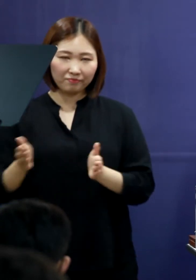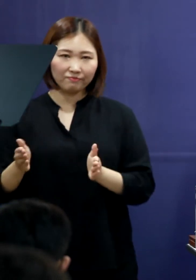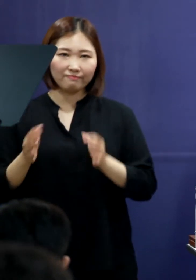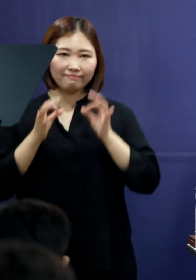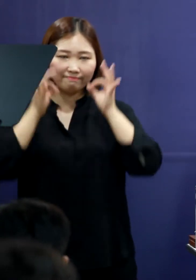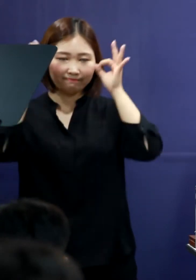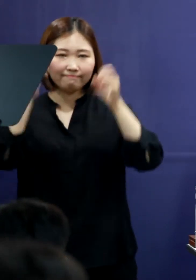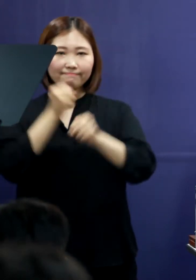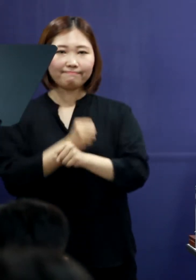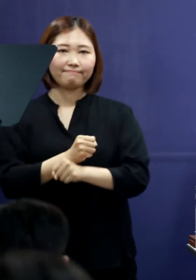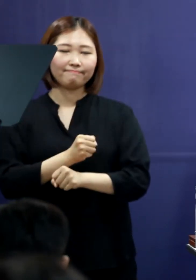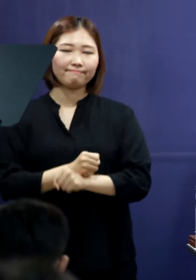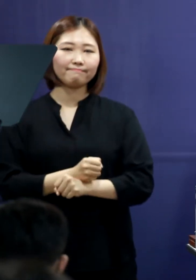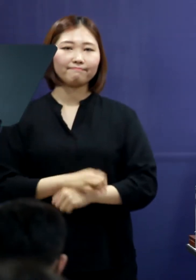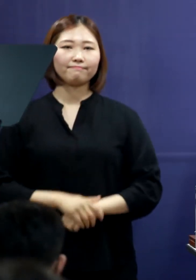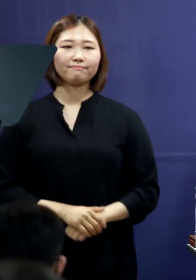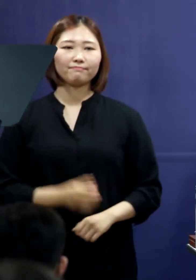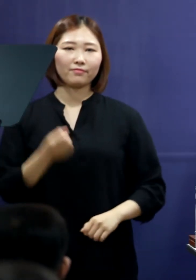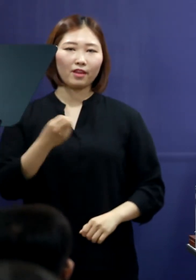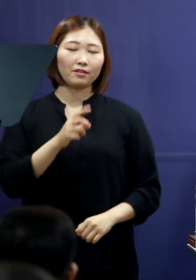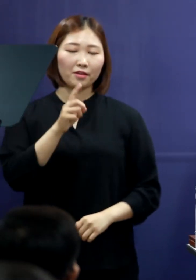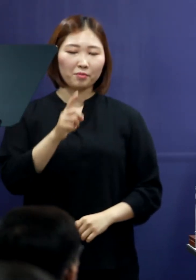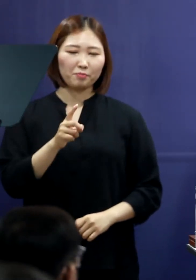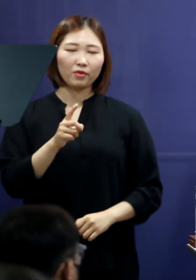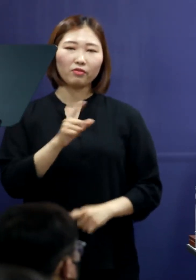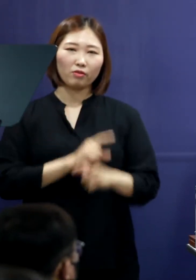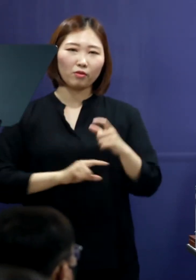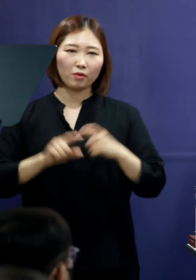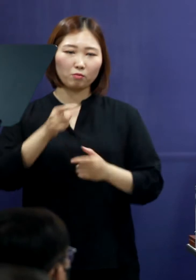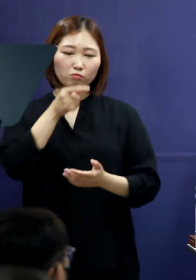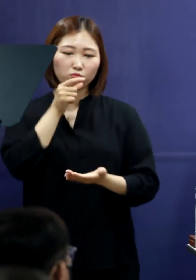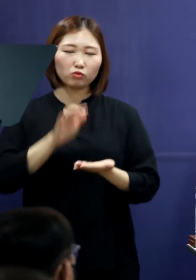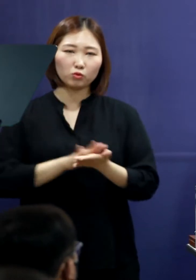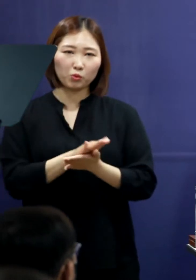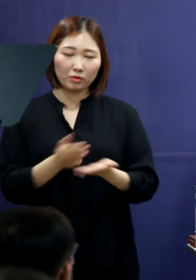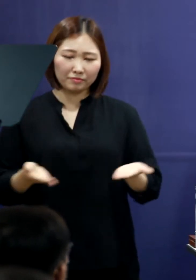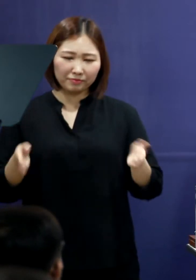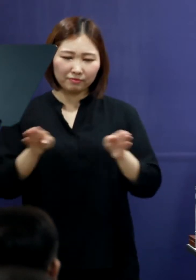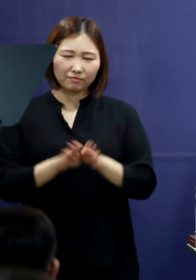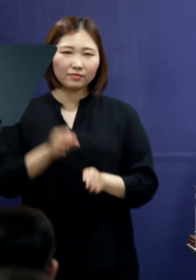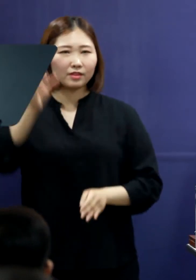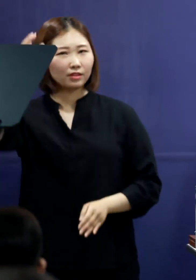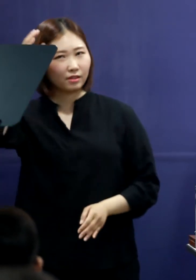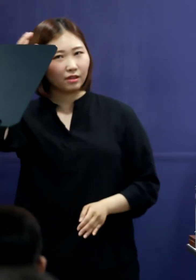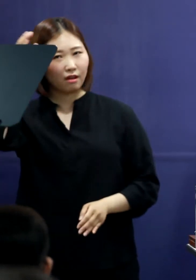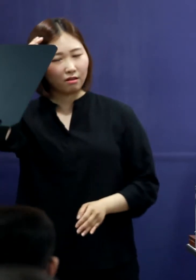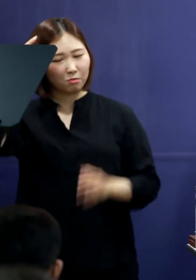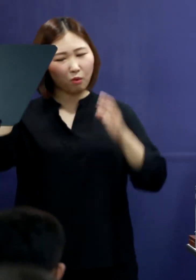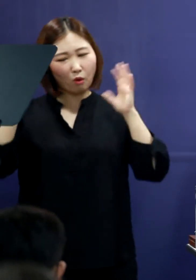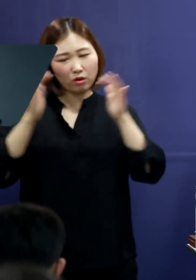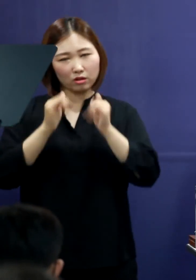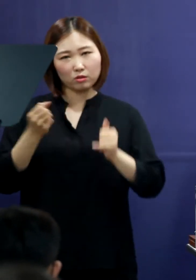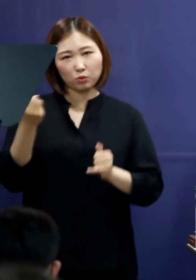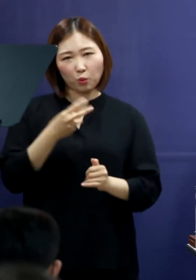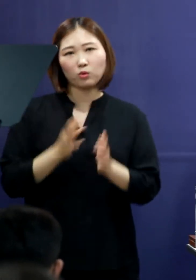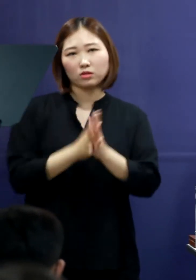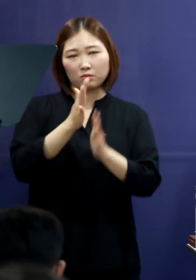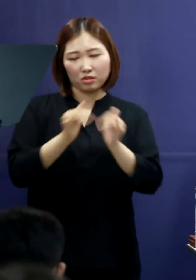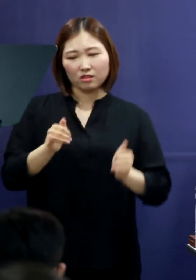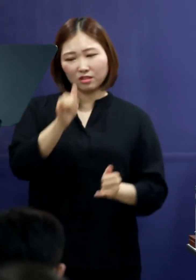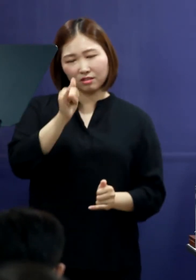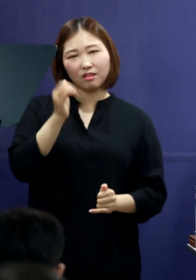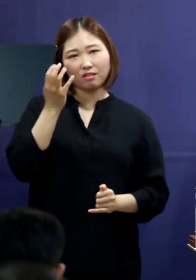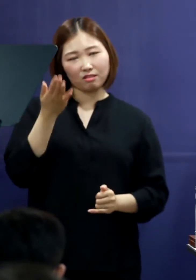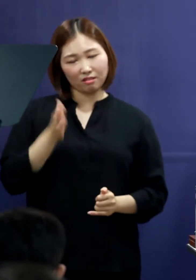말씀드리고, 다시 한번 물놀이 시설 개장을 기다리는 어린이들, 시민들 계실 텐데